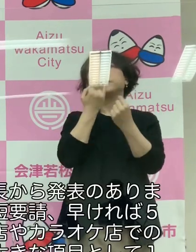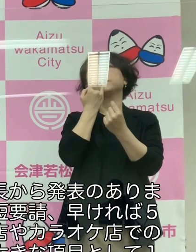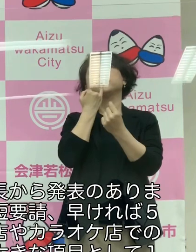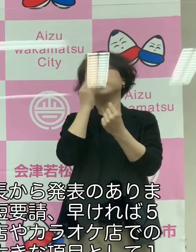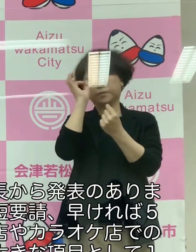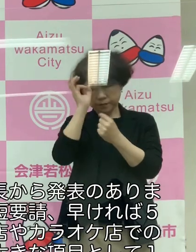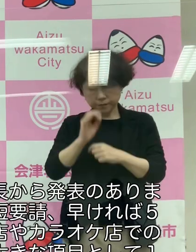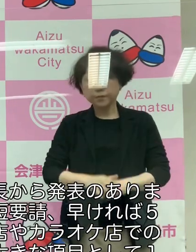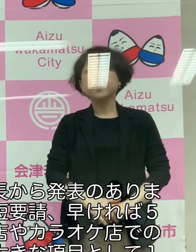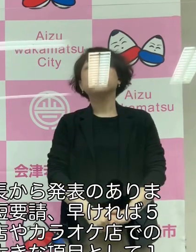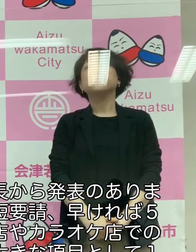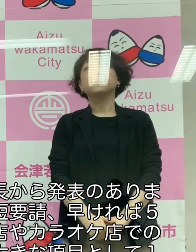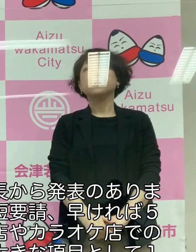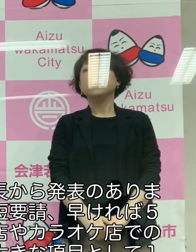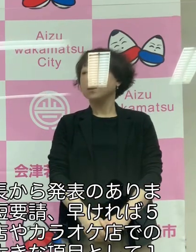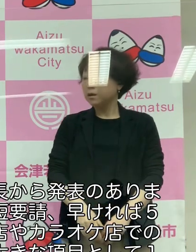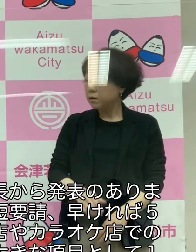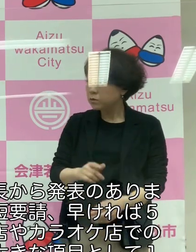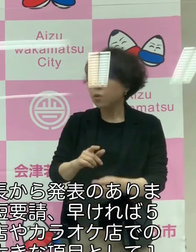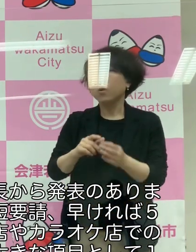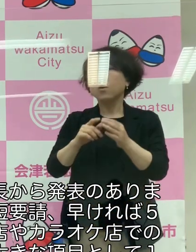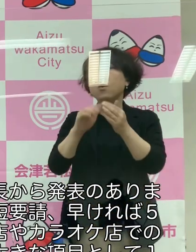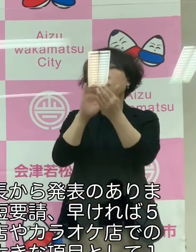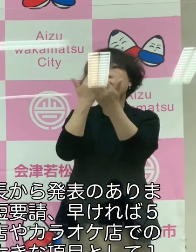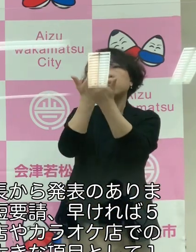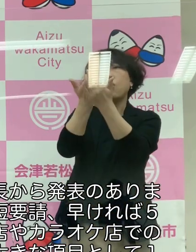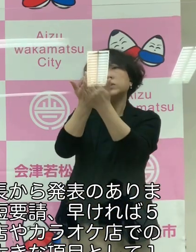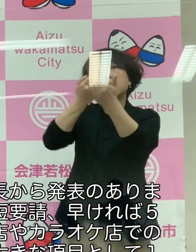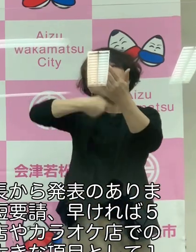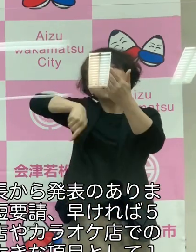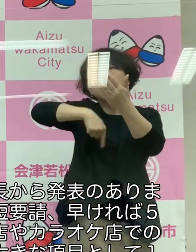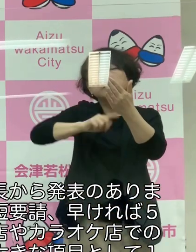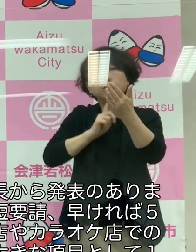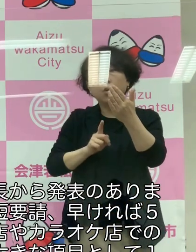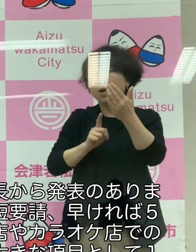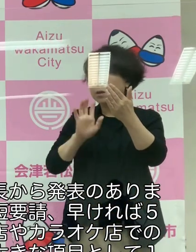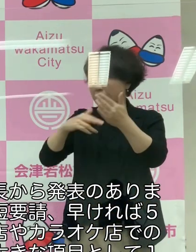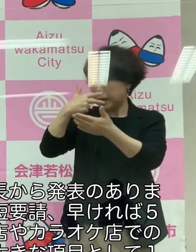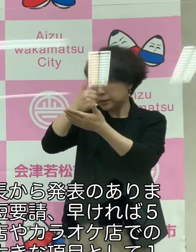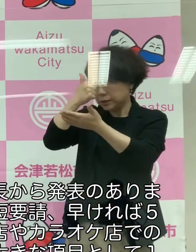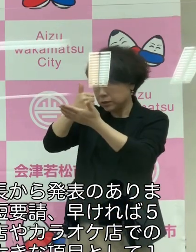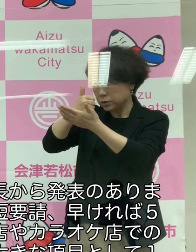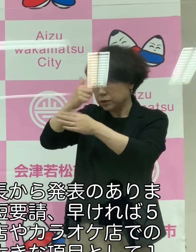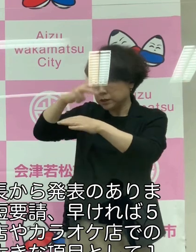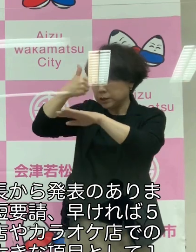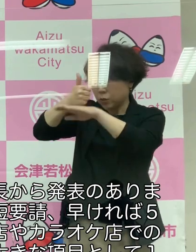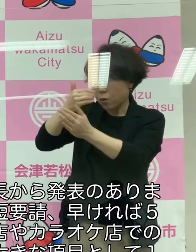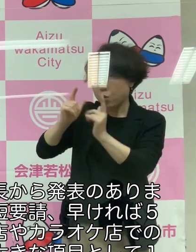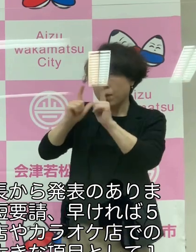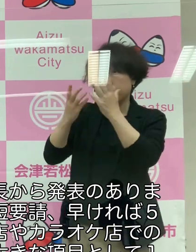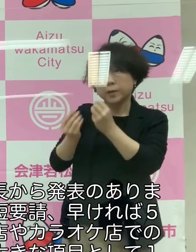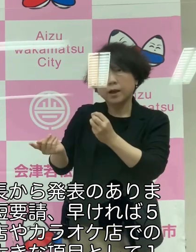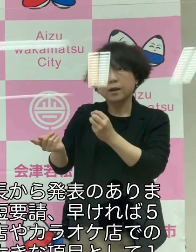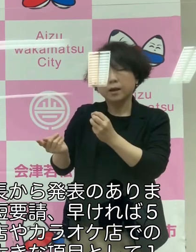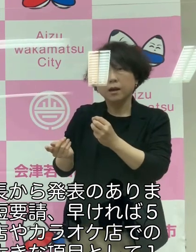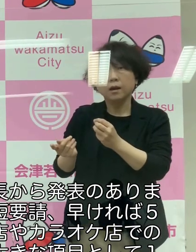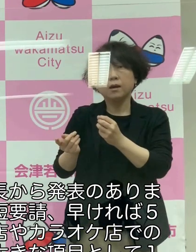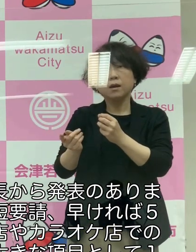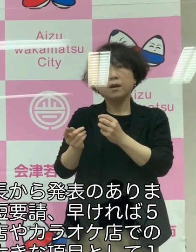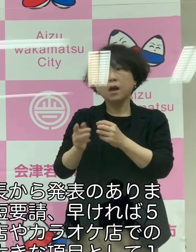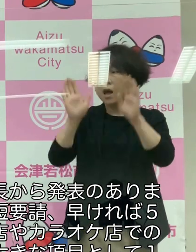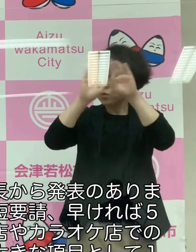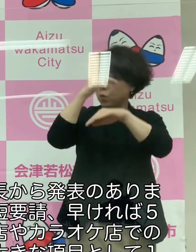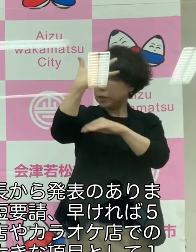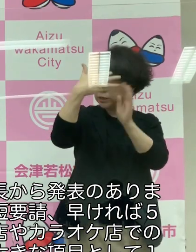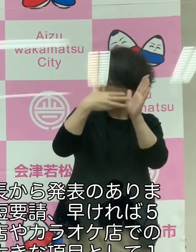はい、 そうすると要請の内容としましては、 はい、 今市長の方から発表がありました、はい、午後8時まで